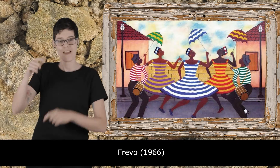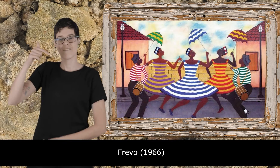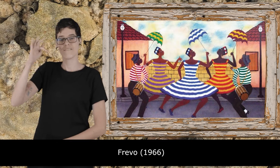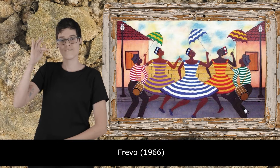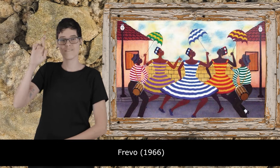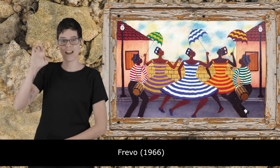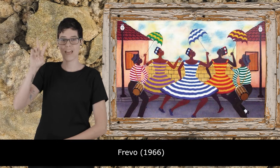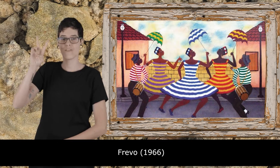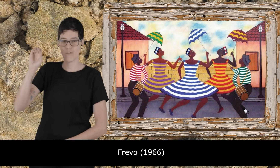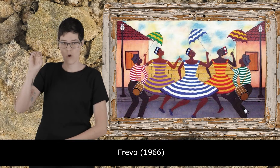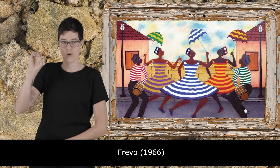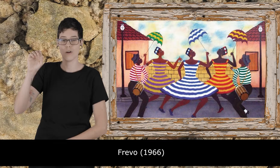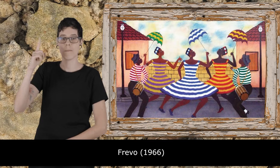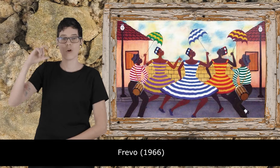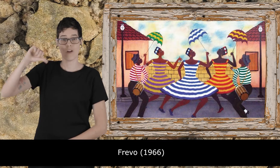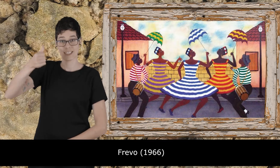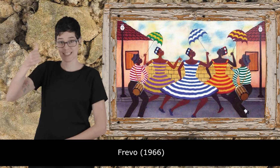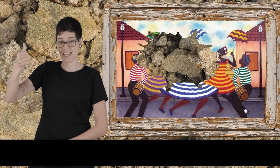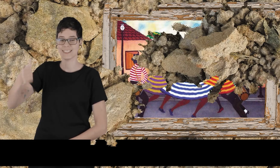Frevo, 1966.